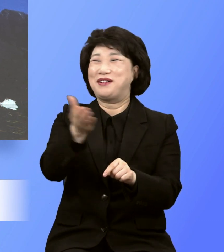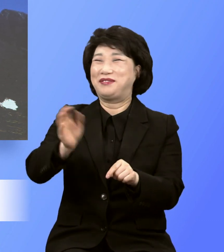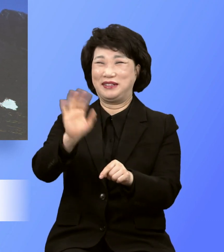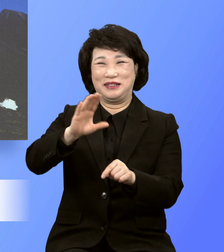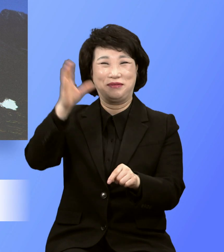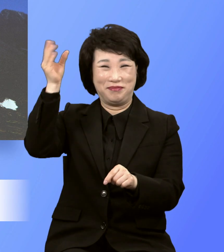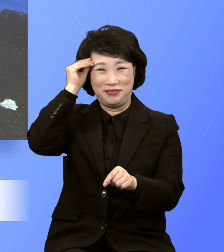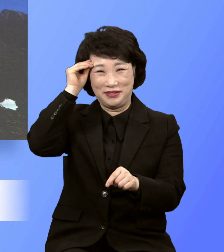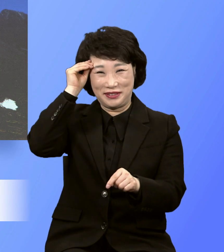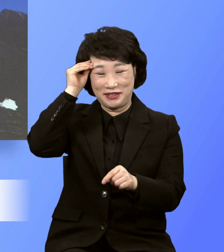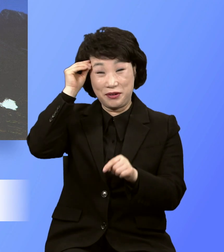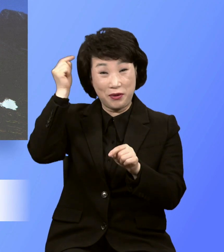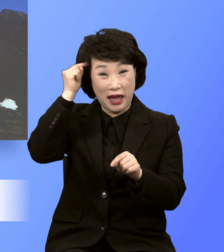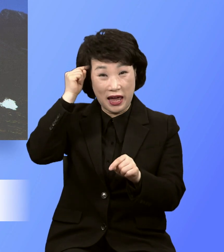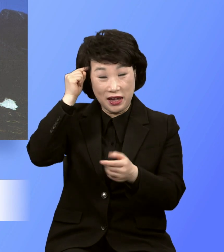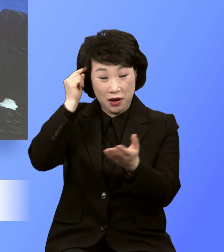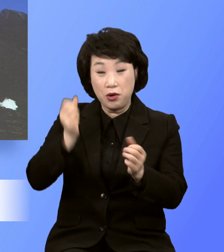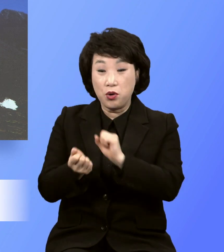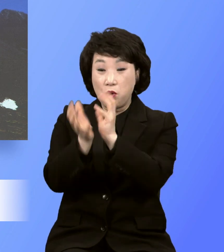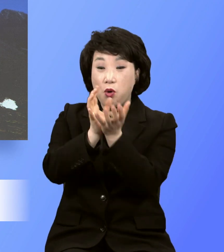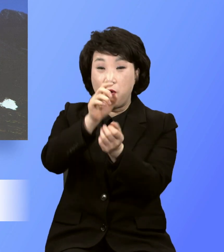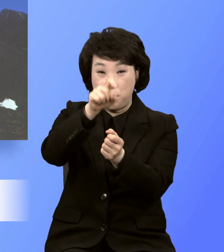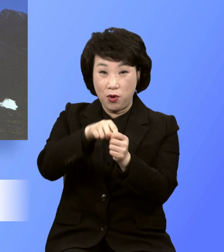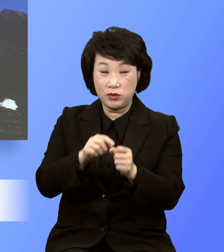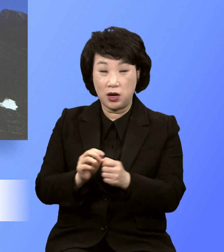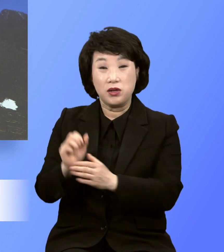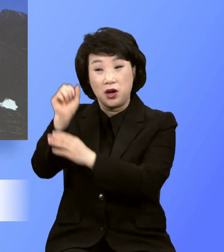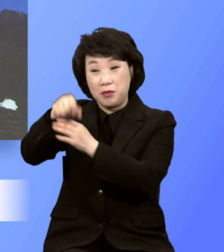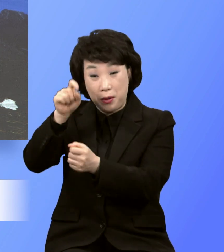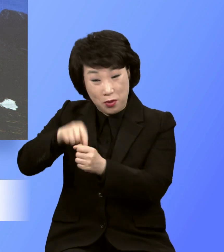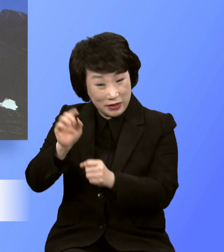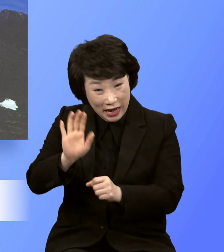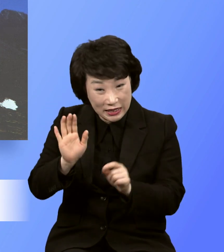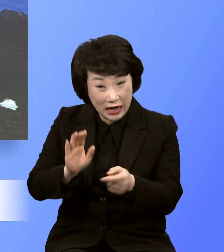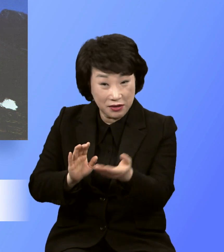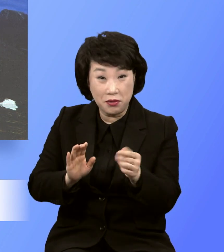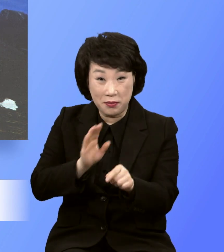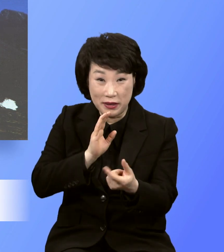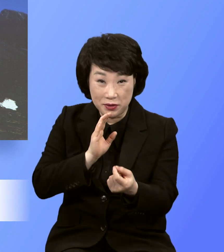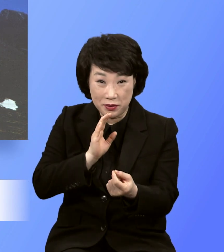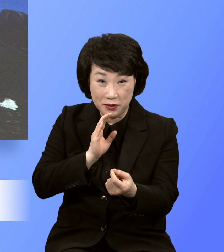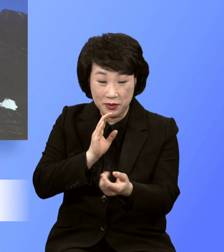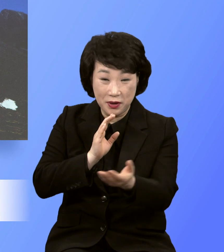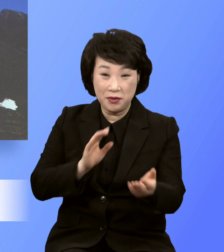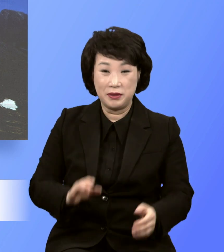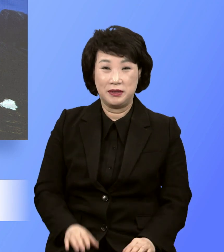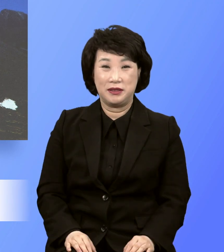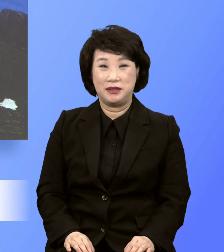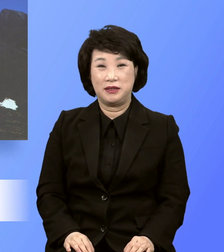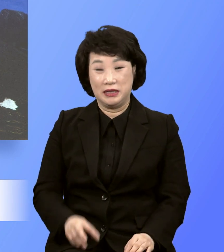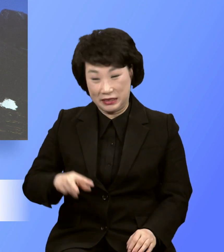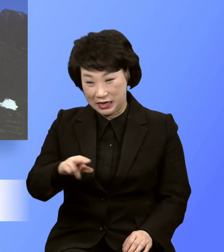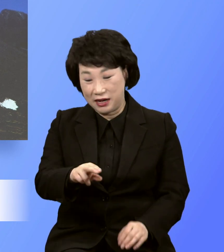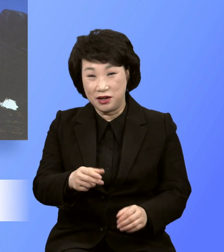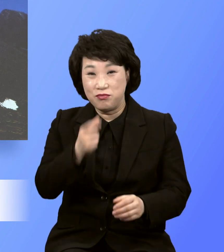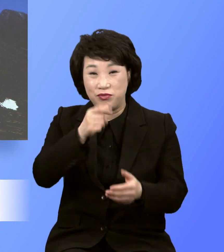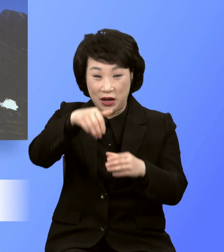것입니다. 이것은 꽃을 보고자 함이지 열매를 얻고자 함이 아니라 이 말이요. 나와